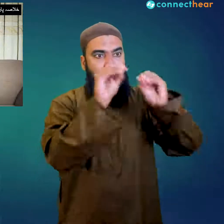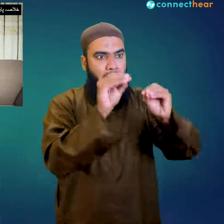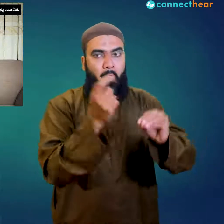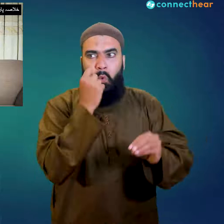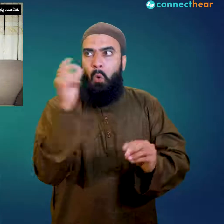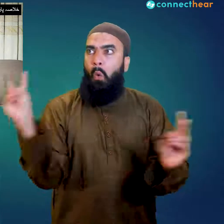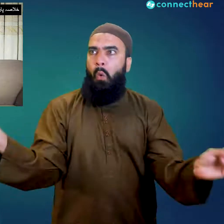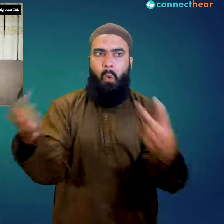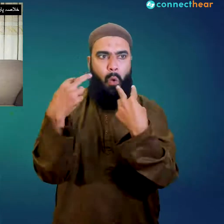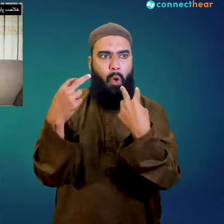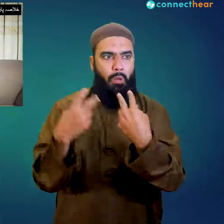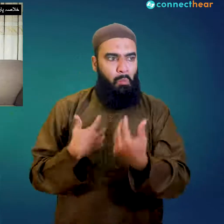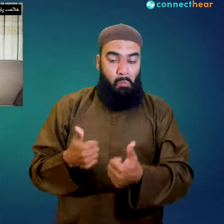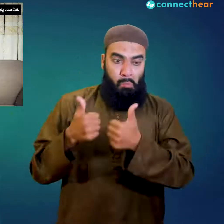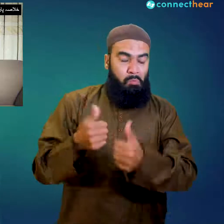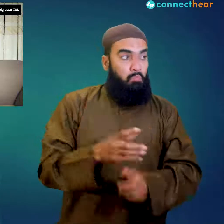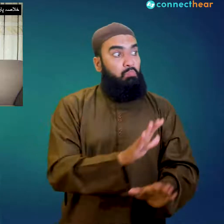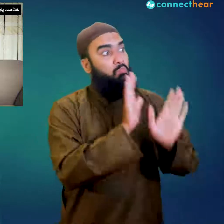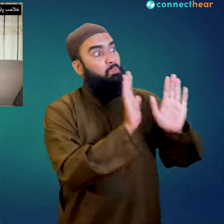گیا؟